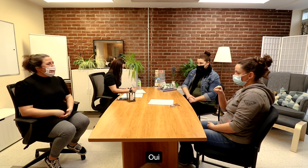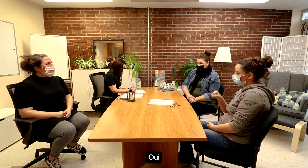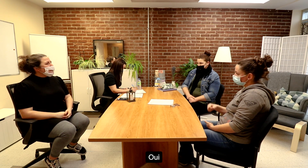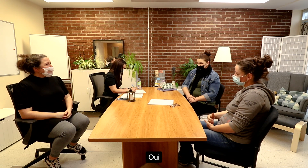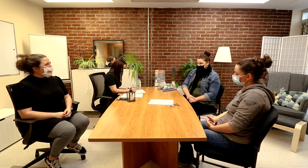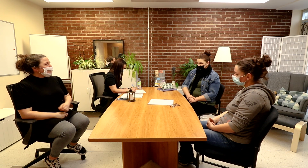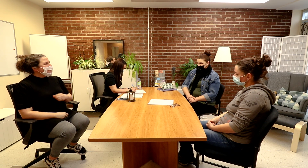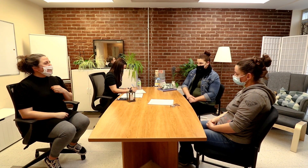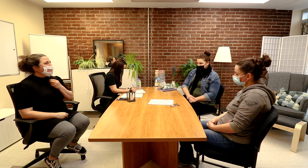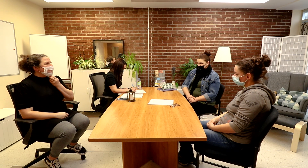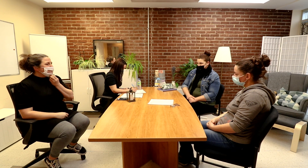Oui.